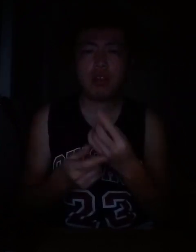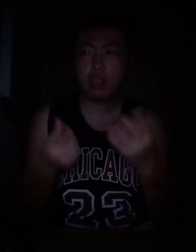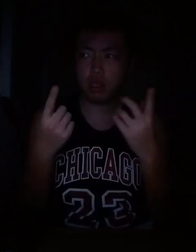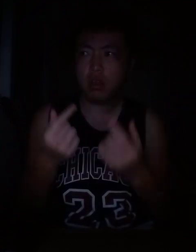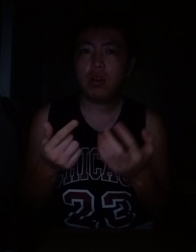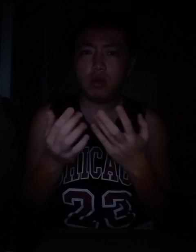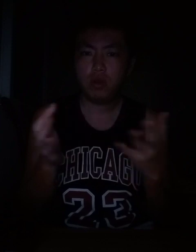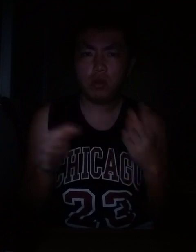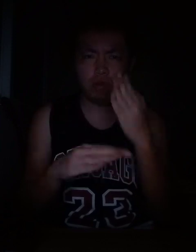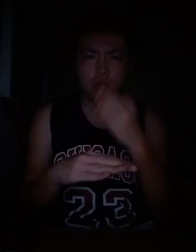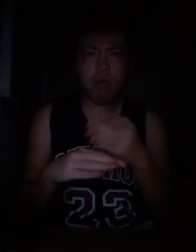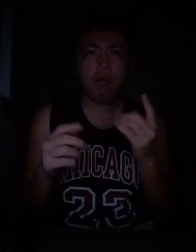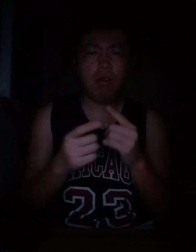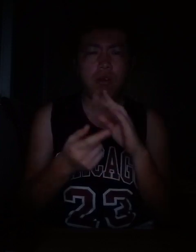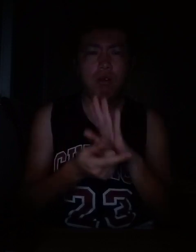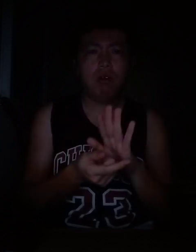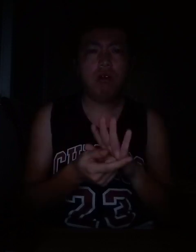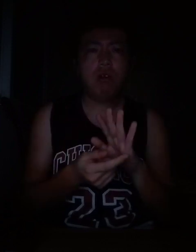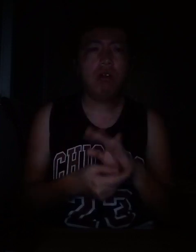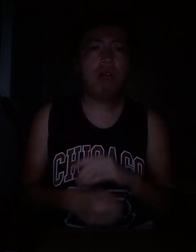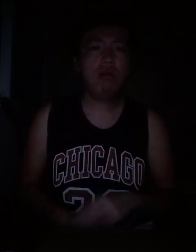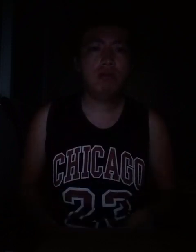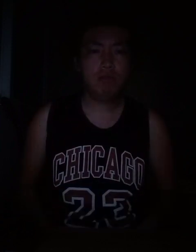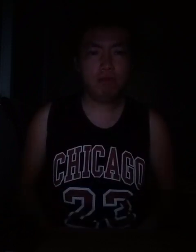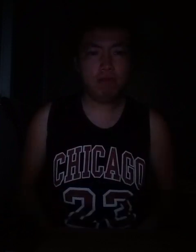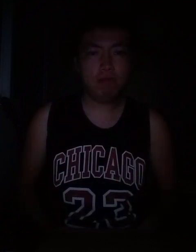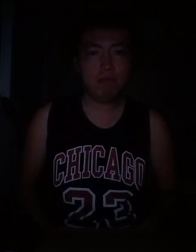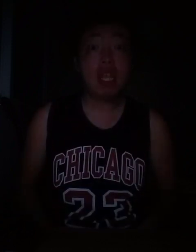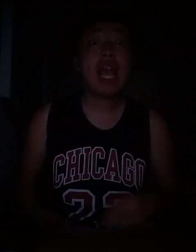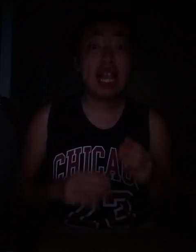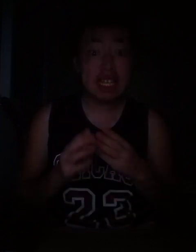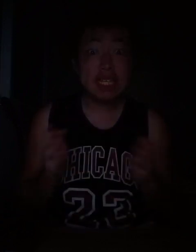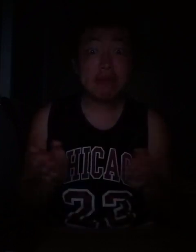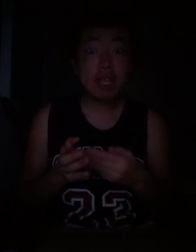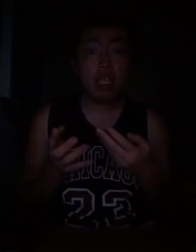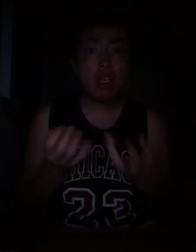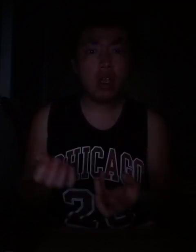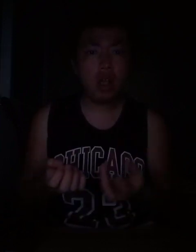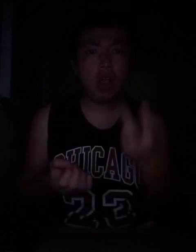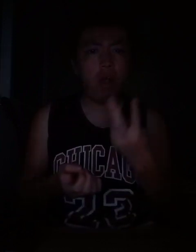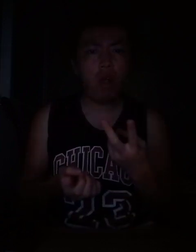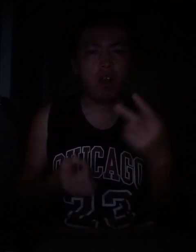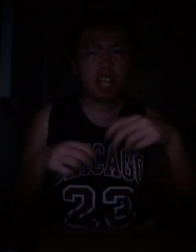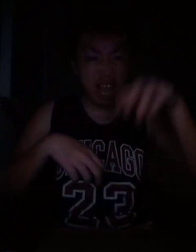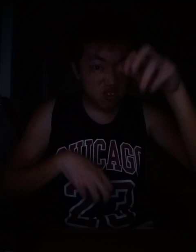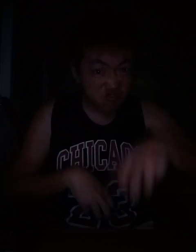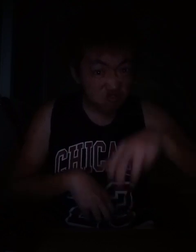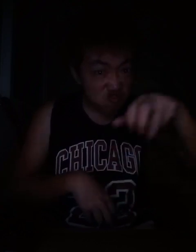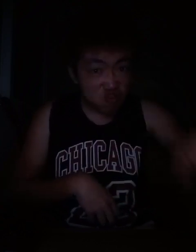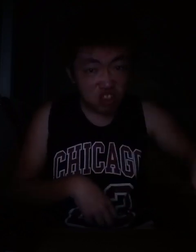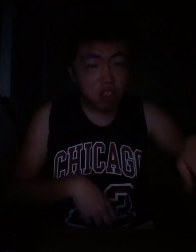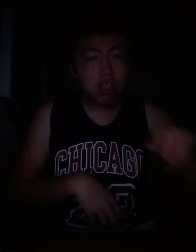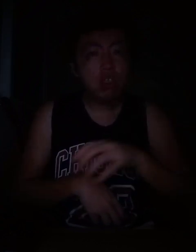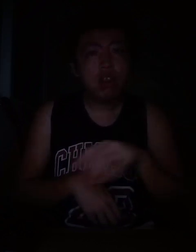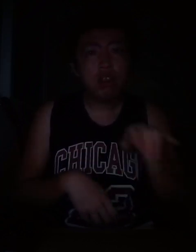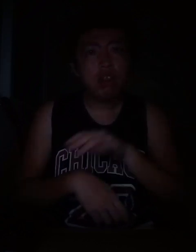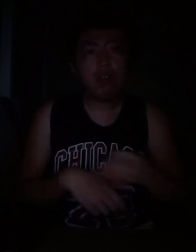등을 없애는 조직 쇄신에도 나섰습니다. 하지만 2년 전 직원 땅 투기 논란 당시에도 LH는 조직 해체